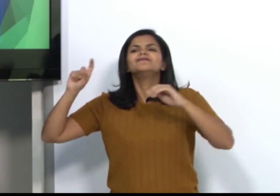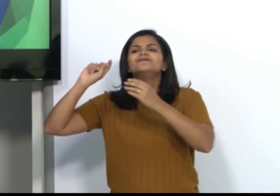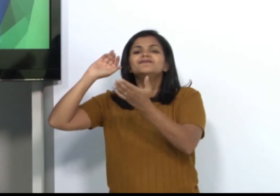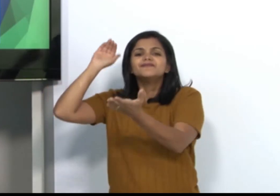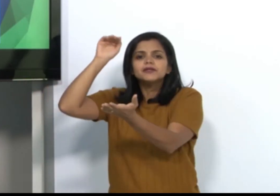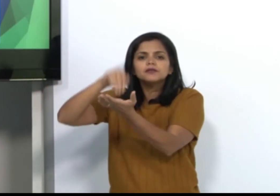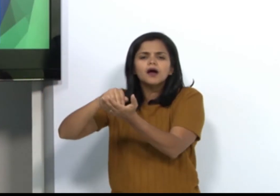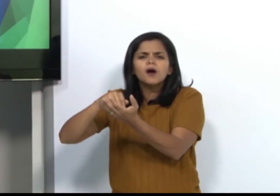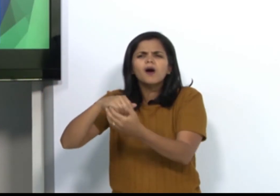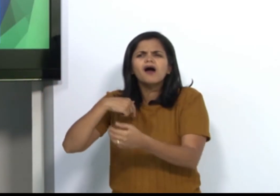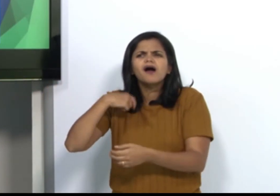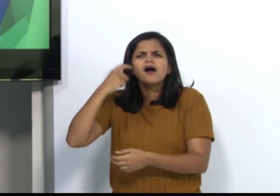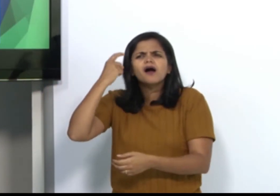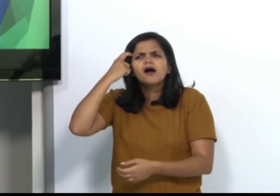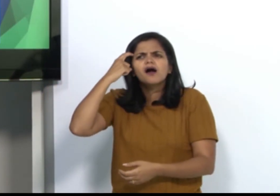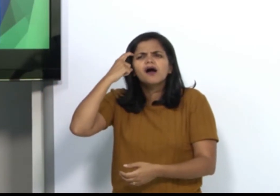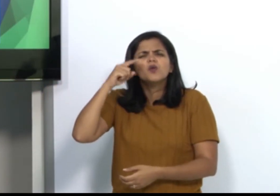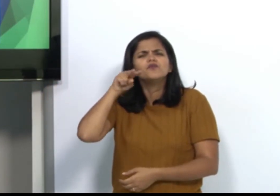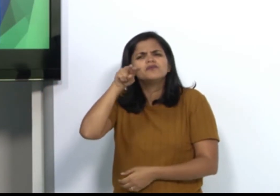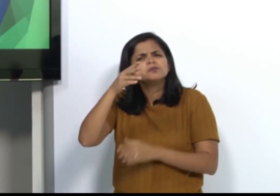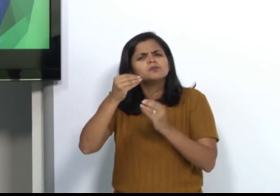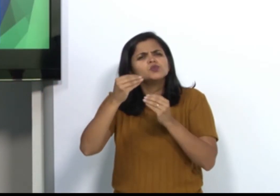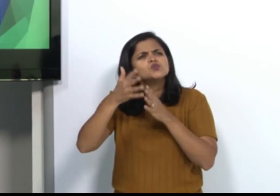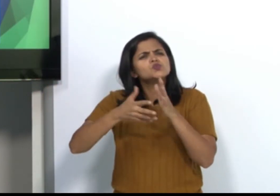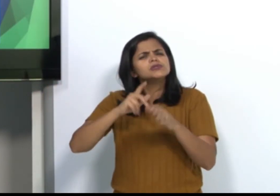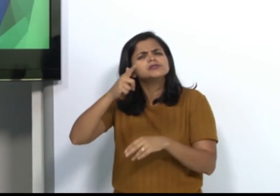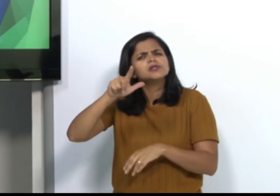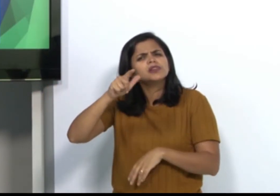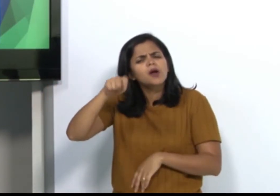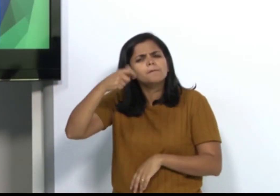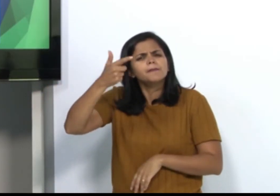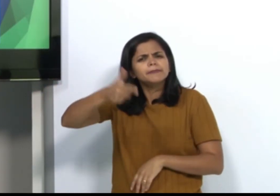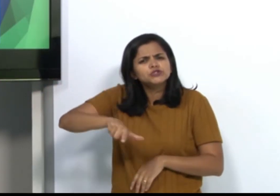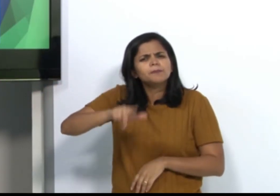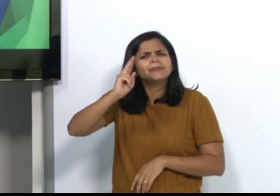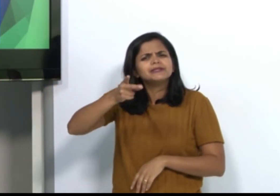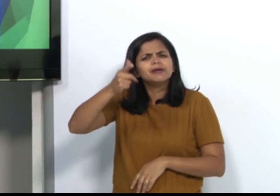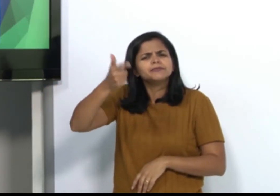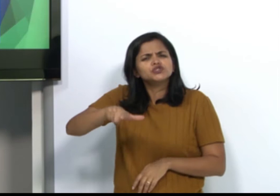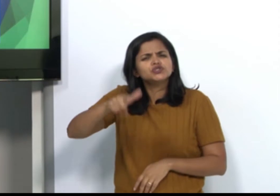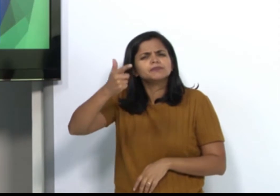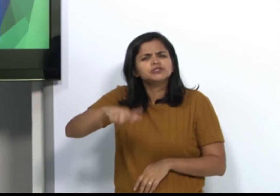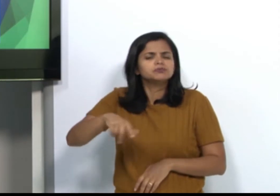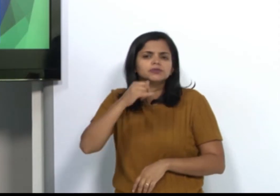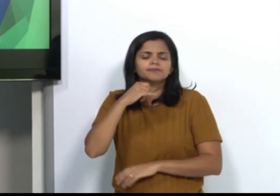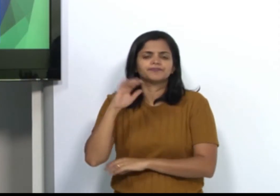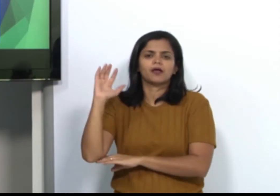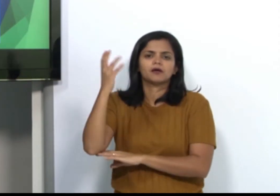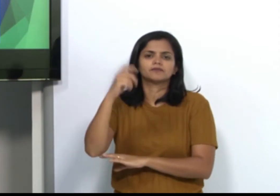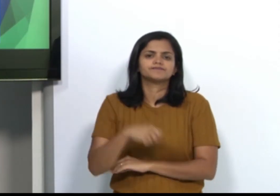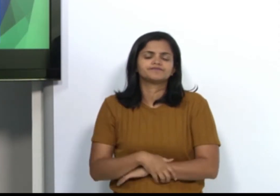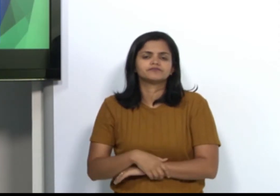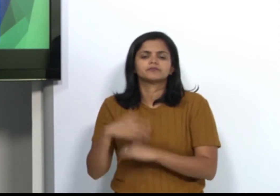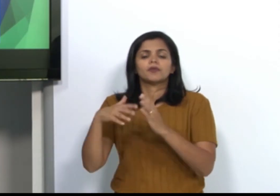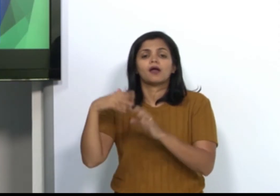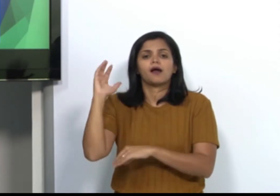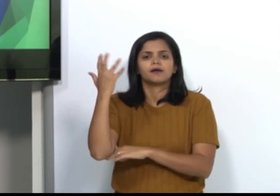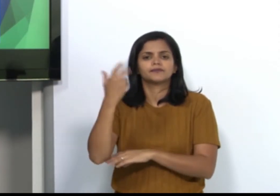várias palavras, finalizar e, ao final, se eu sinalizar,